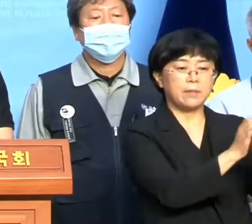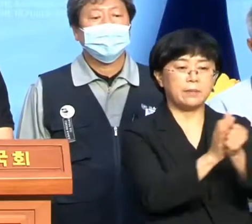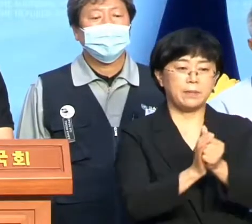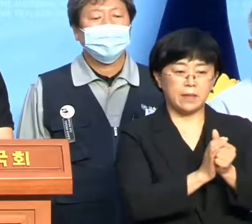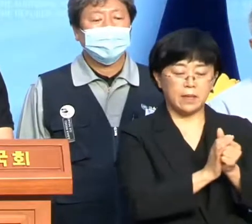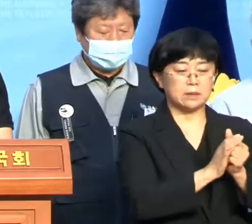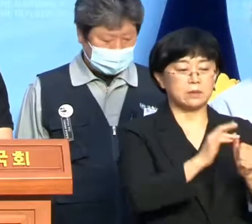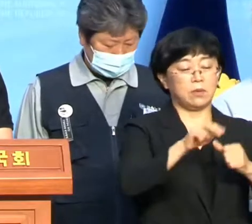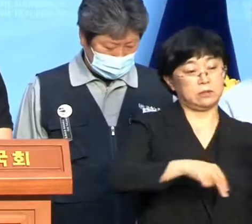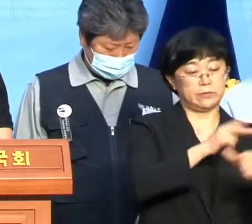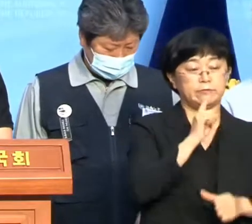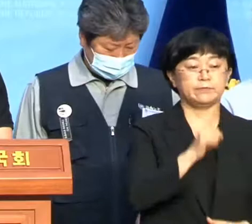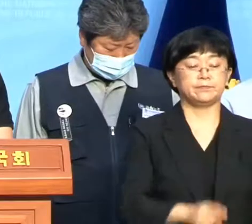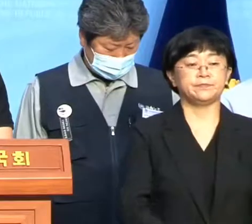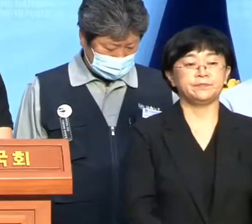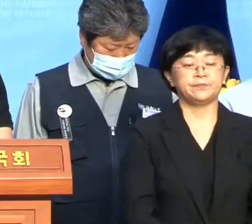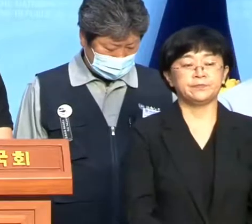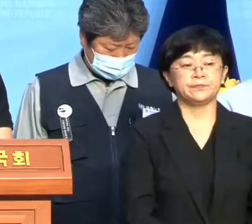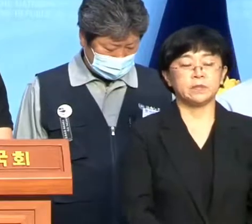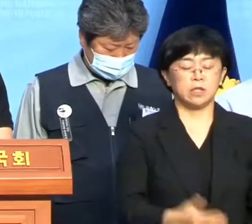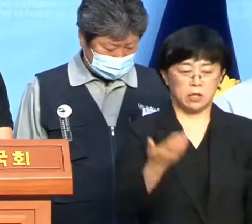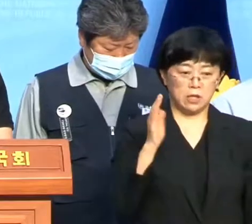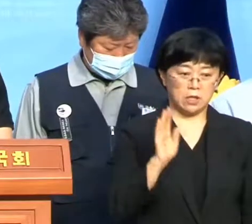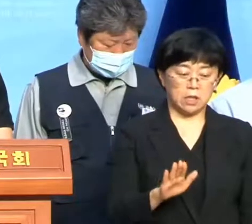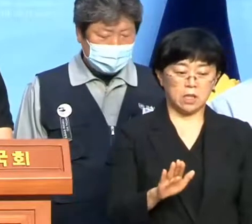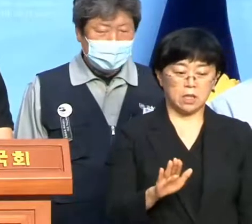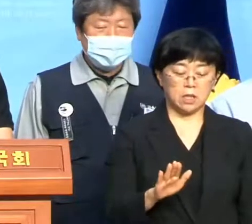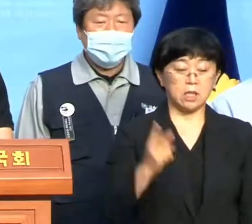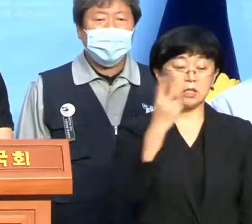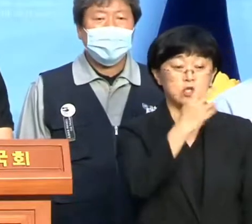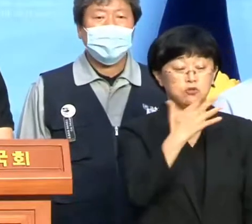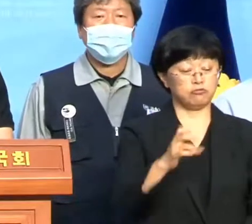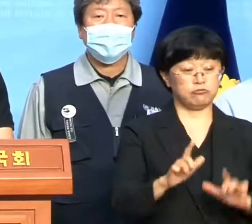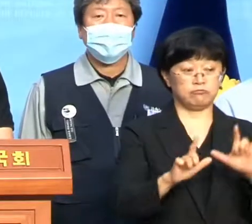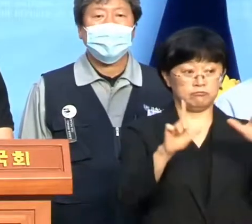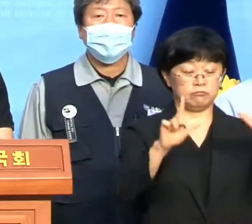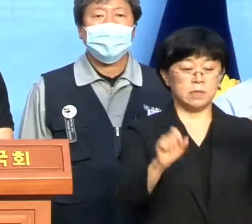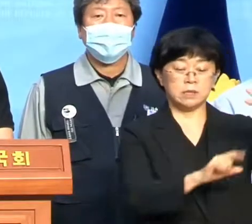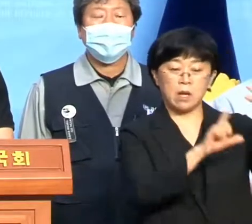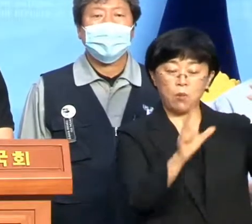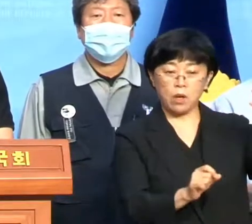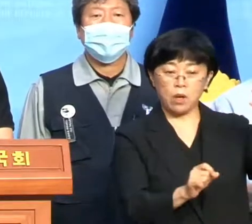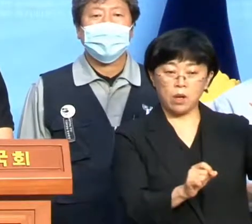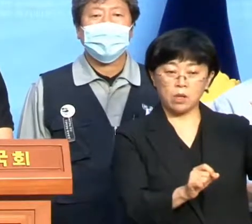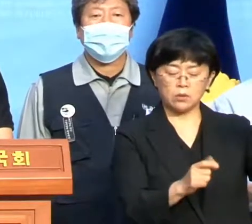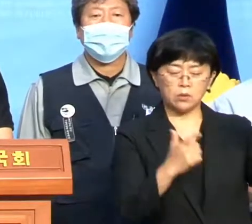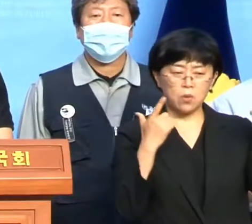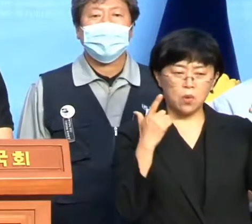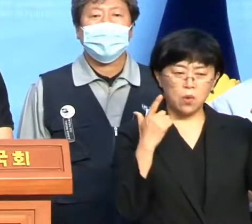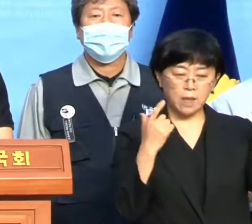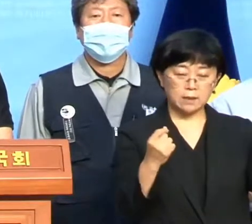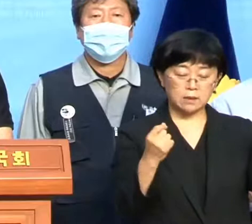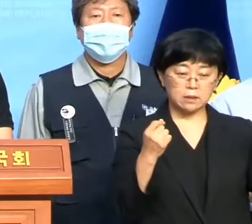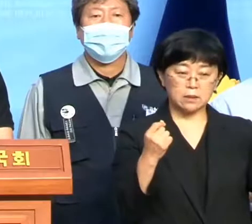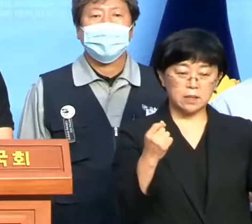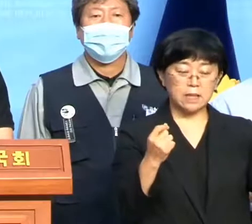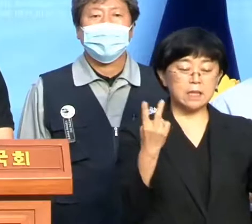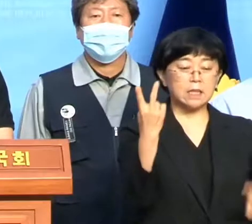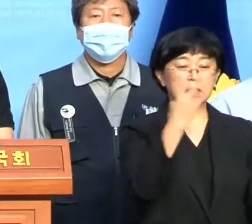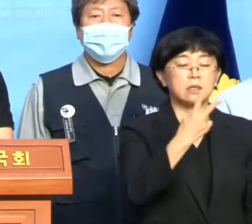떤 것이다 그런데 2019 년 4 월 과 동일한 상황이